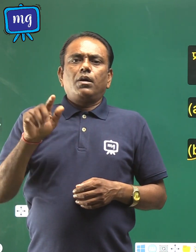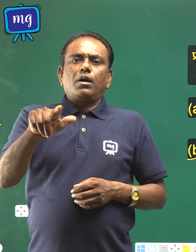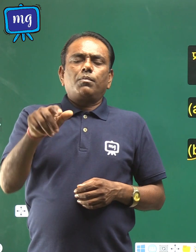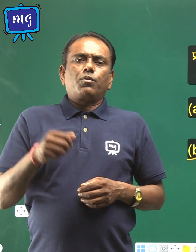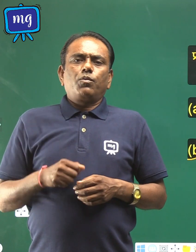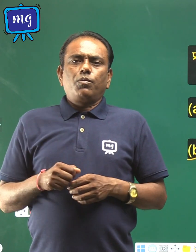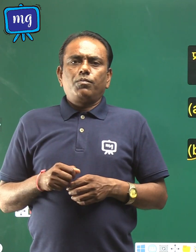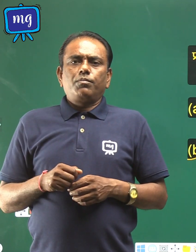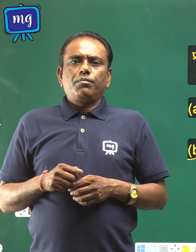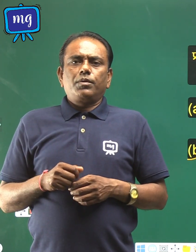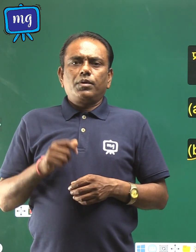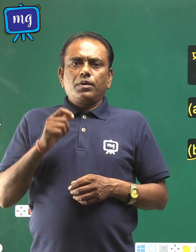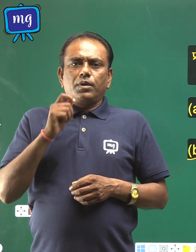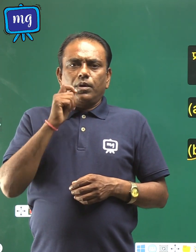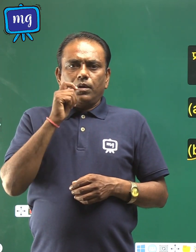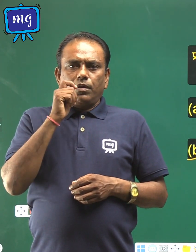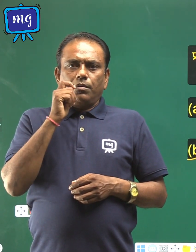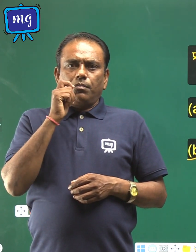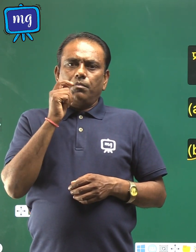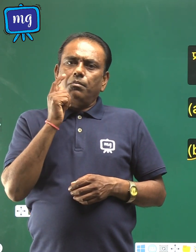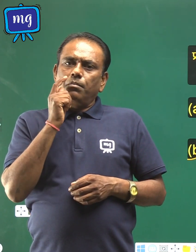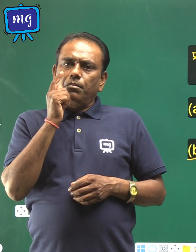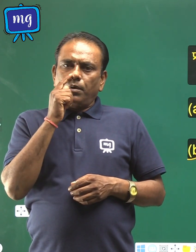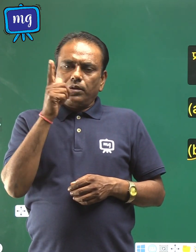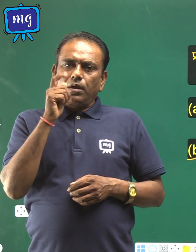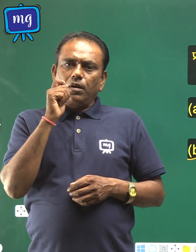आपको आपके माता पिता की सहायता से